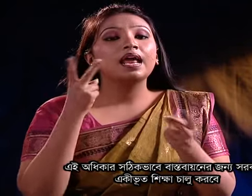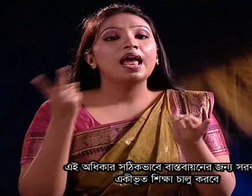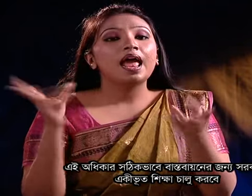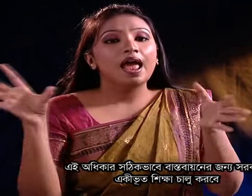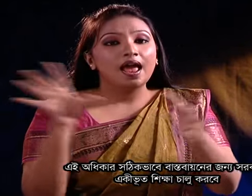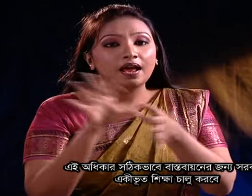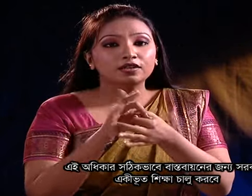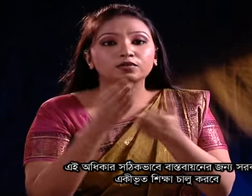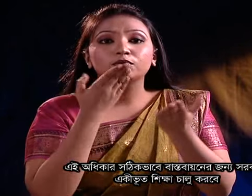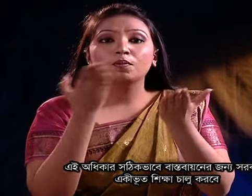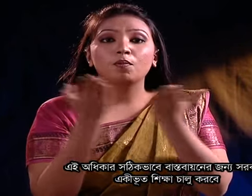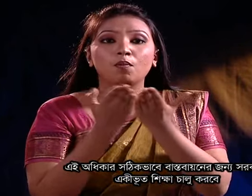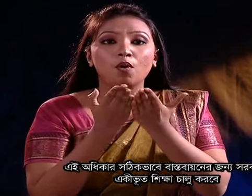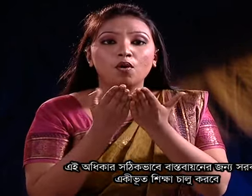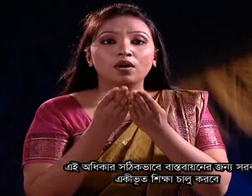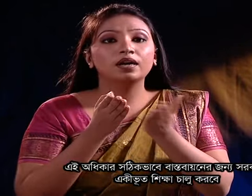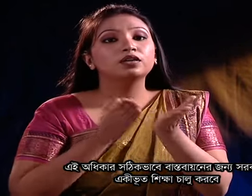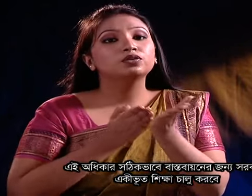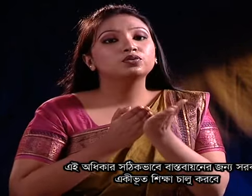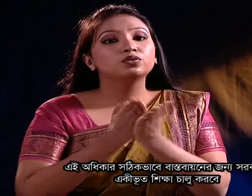একীভূত শিক্ষা চালু করবে।